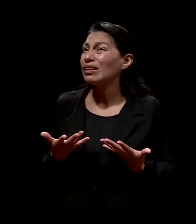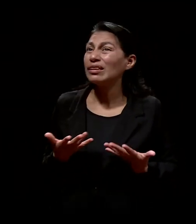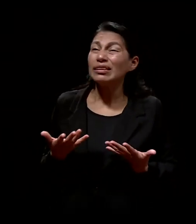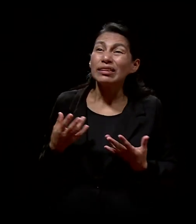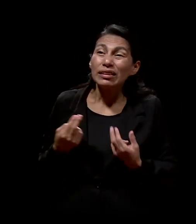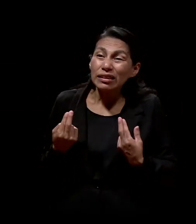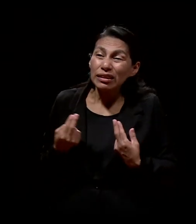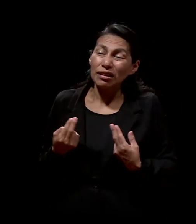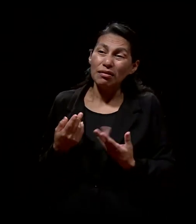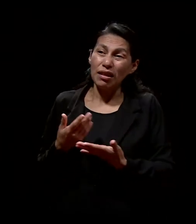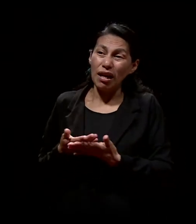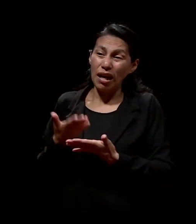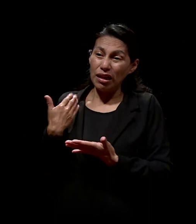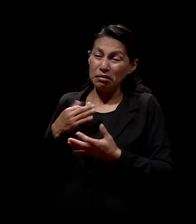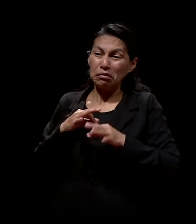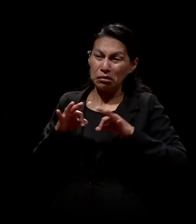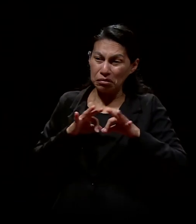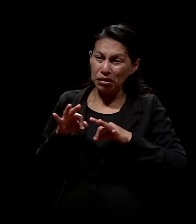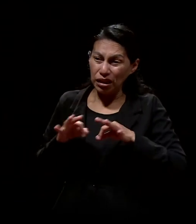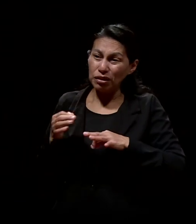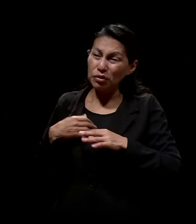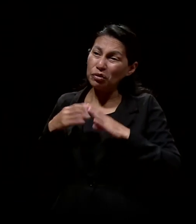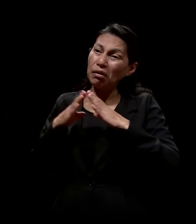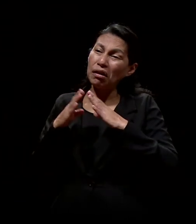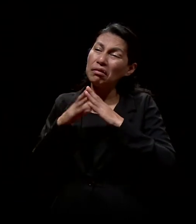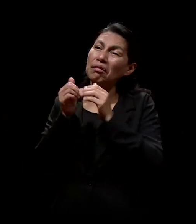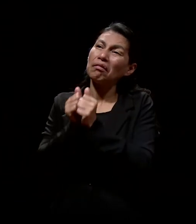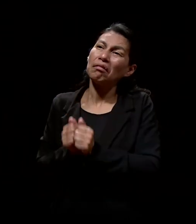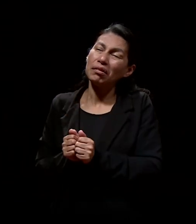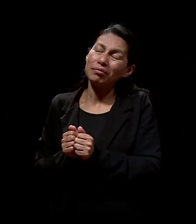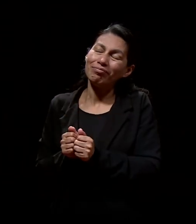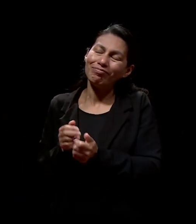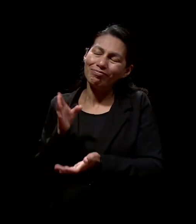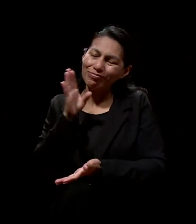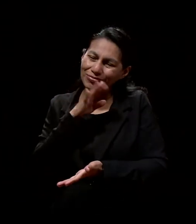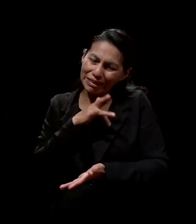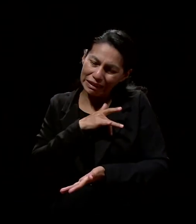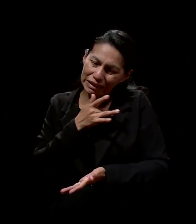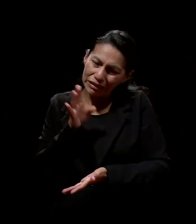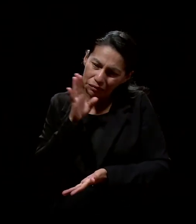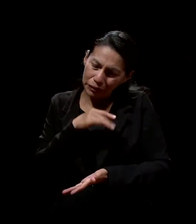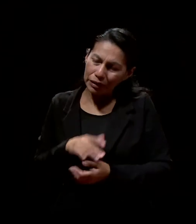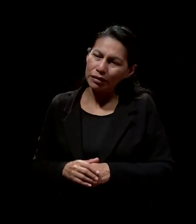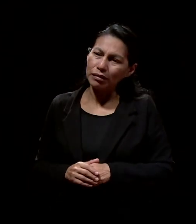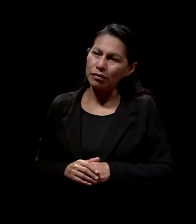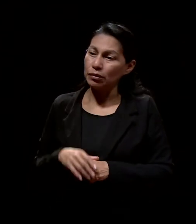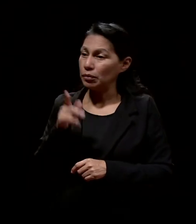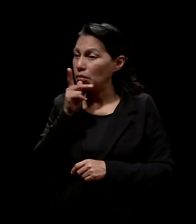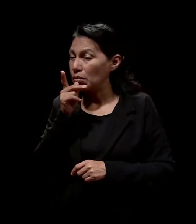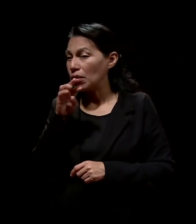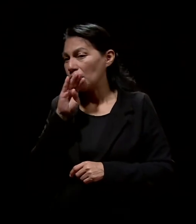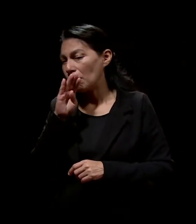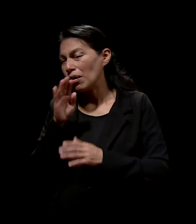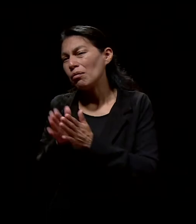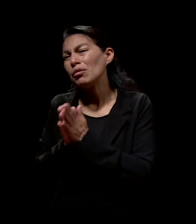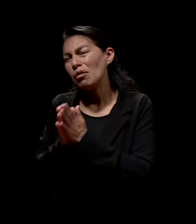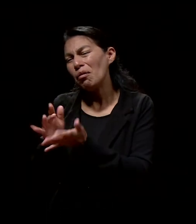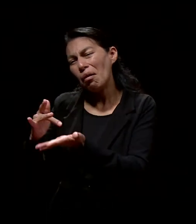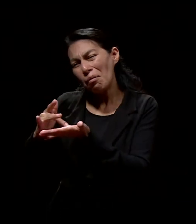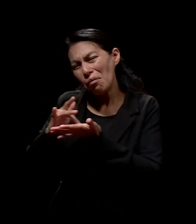muy impaciente. Yo quería hacer algo, pues estaba acostumbrada a estar trabajando y me sentía incómoda al estar en mi casa. Entonces yo le pedí a mis